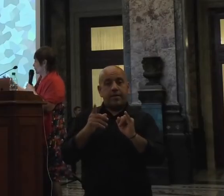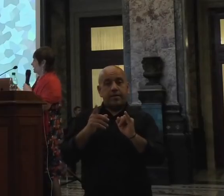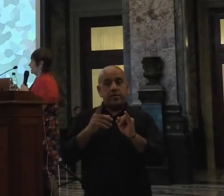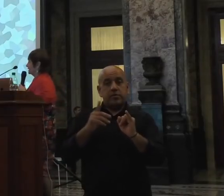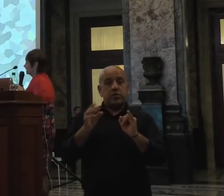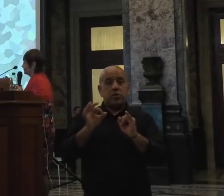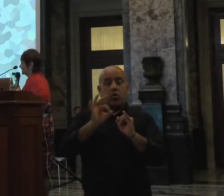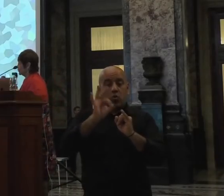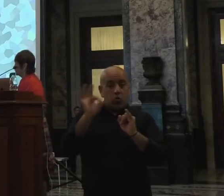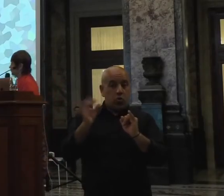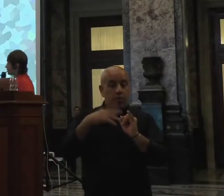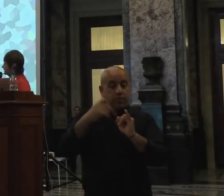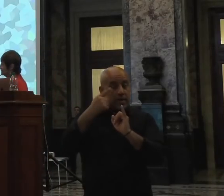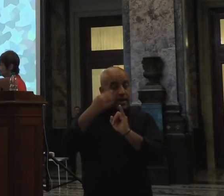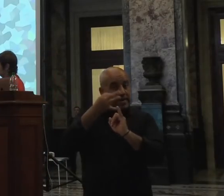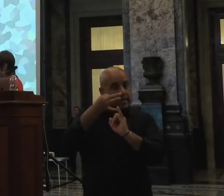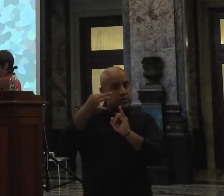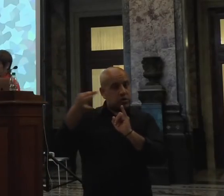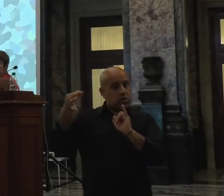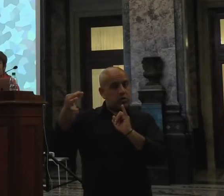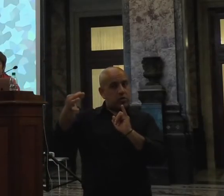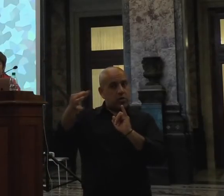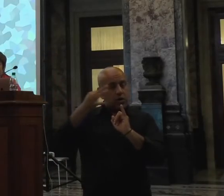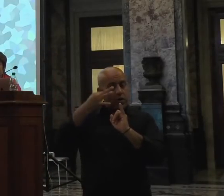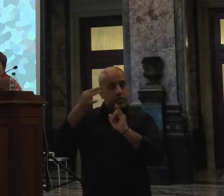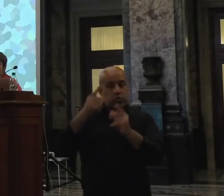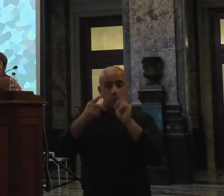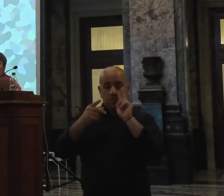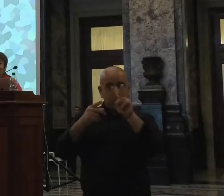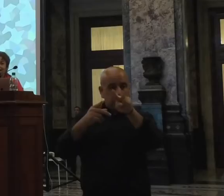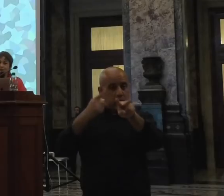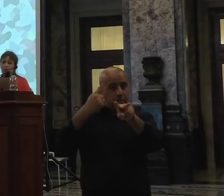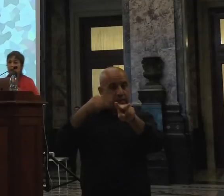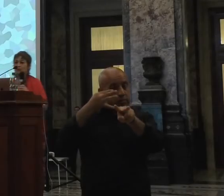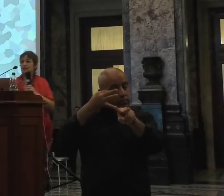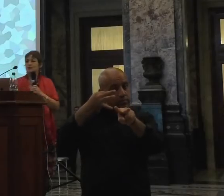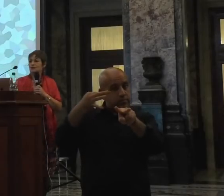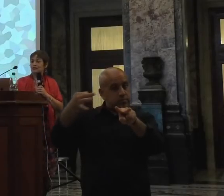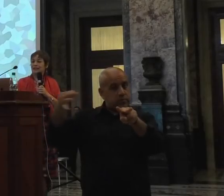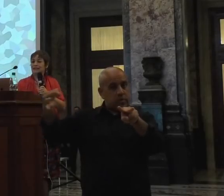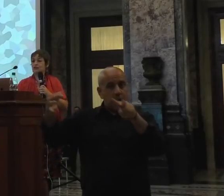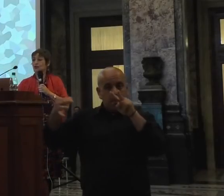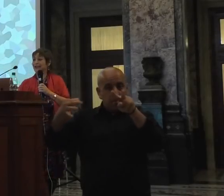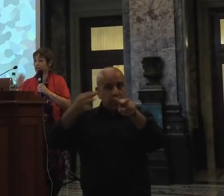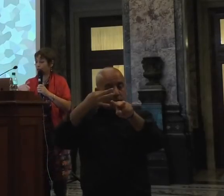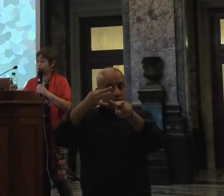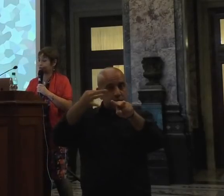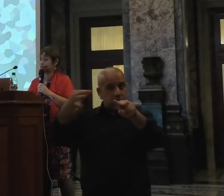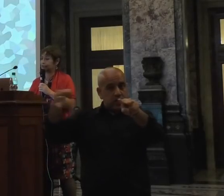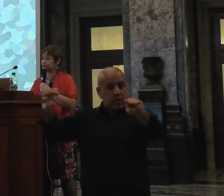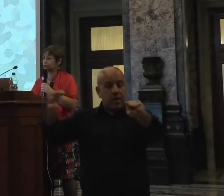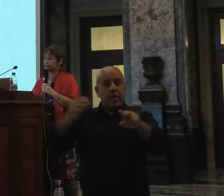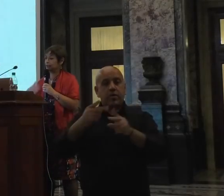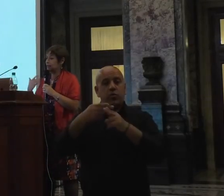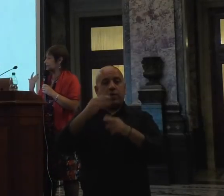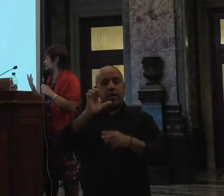o exógenamente, mi atención encubierta se fue dirigida ahí. Estos procesos de atención endógena